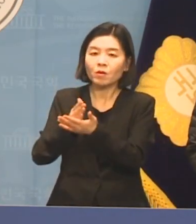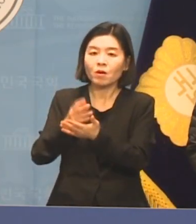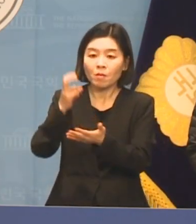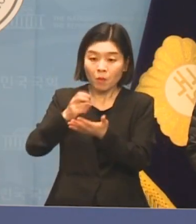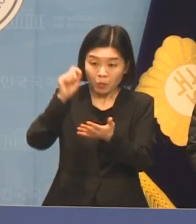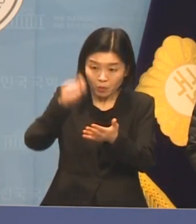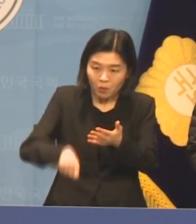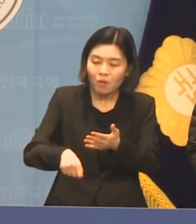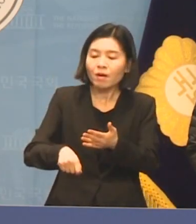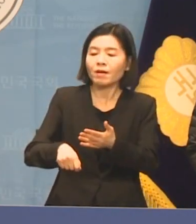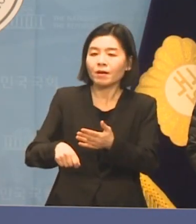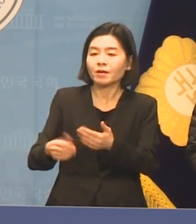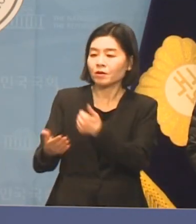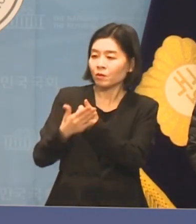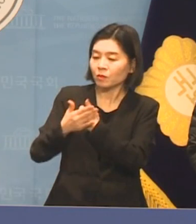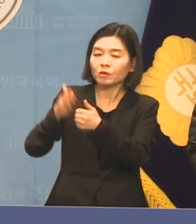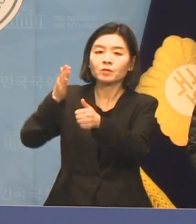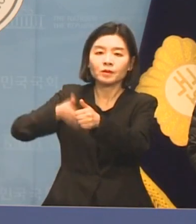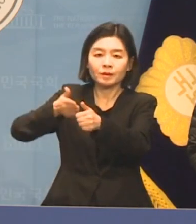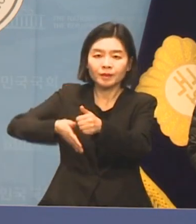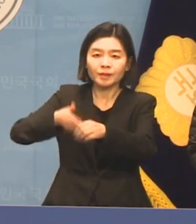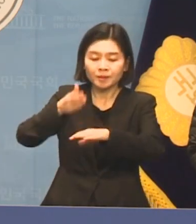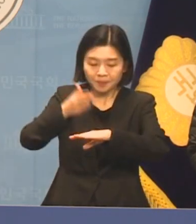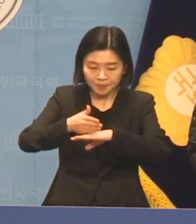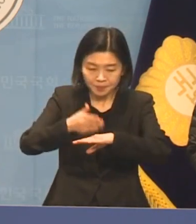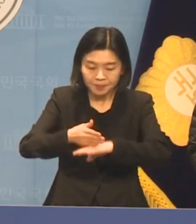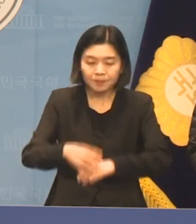바랍니다. 감사합니다.